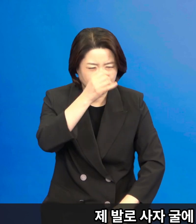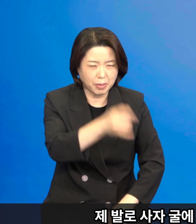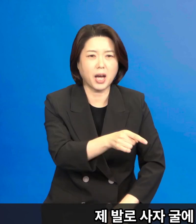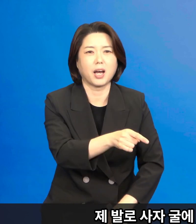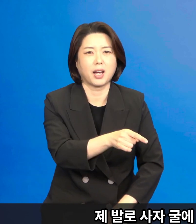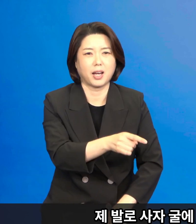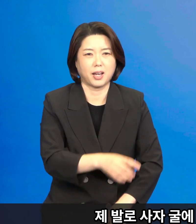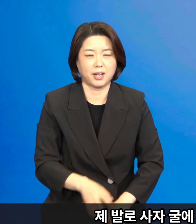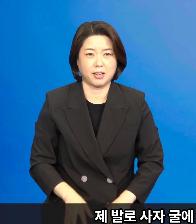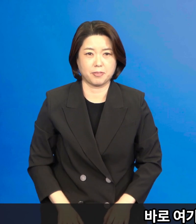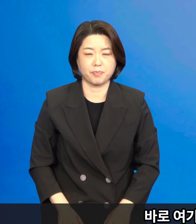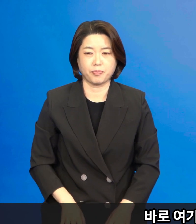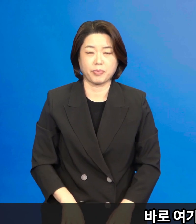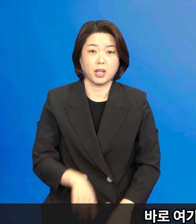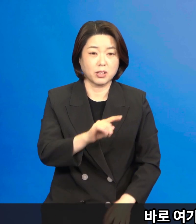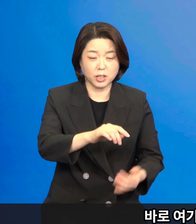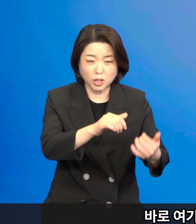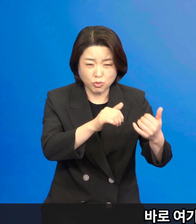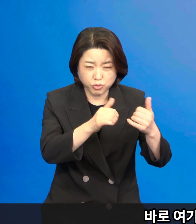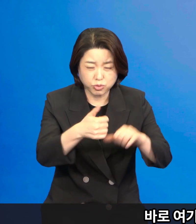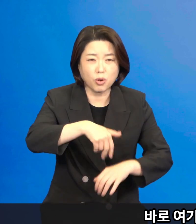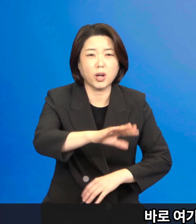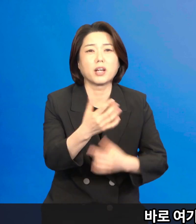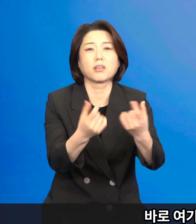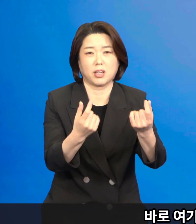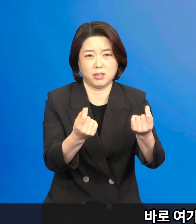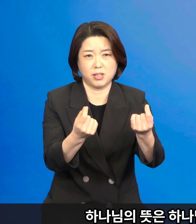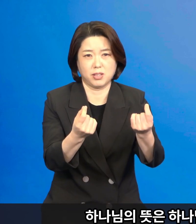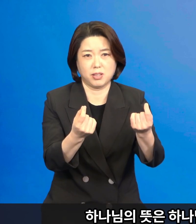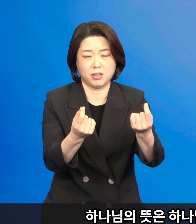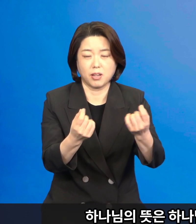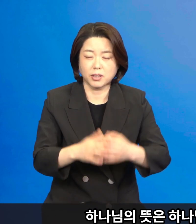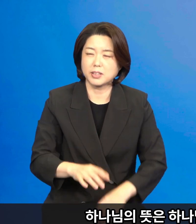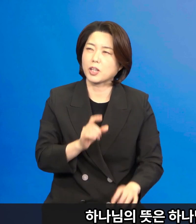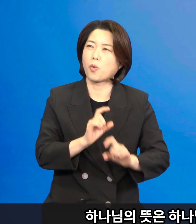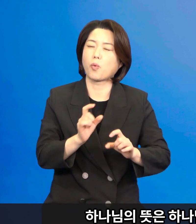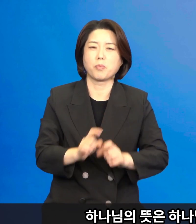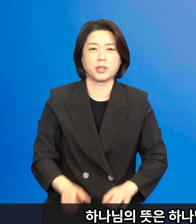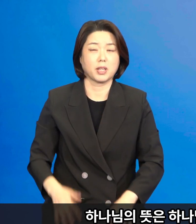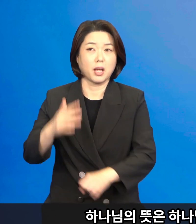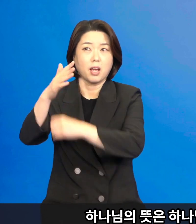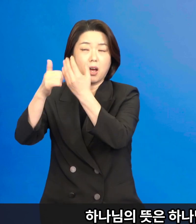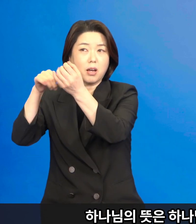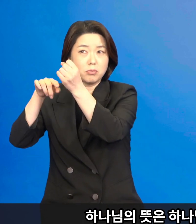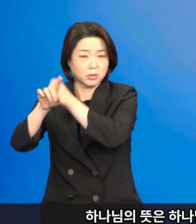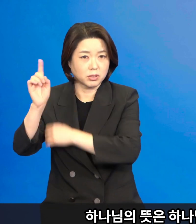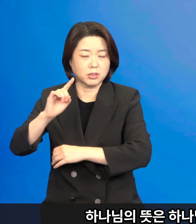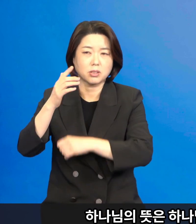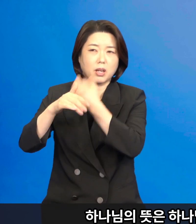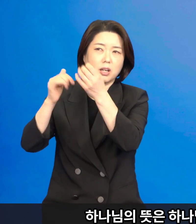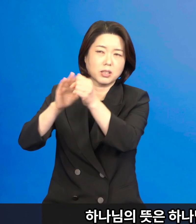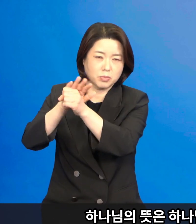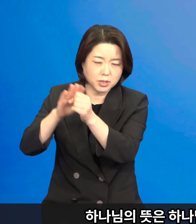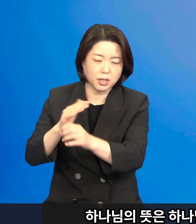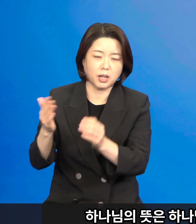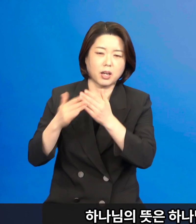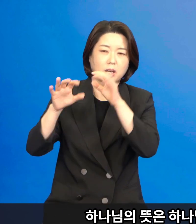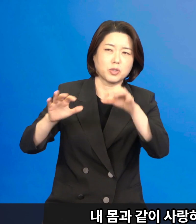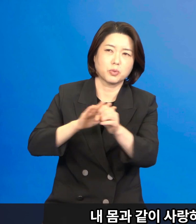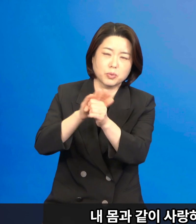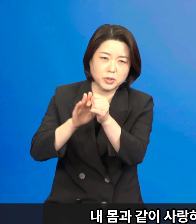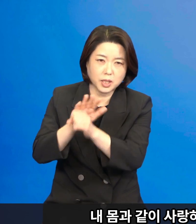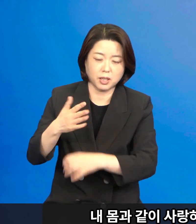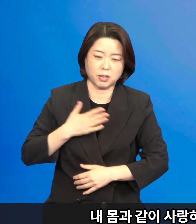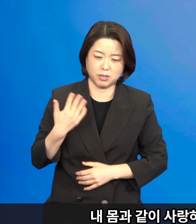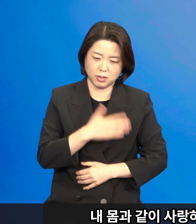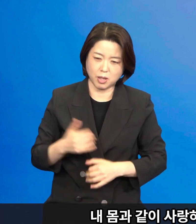것이나 다름없어요. 바로 여기에 우리 고민이 있어요. 하나님의 뜻은 하나님을 사랑하고 이웃을 사랑하고